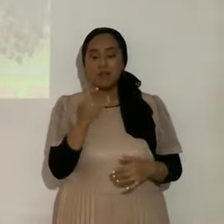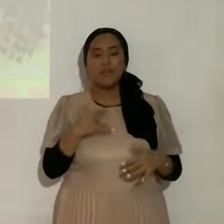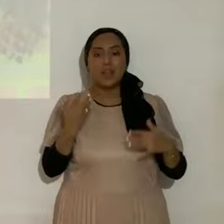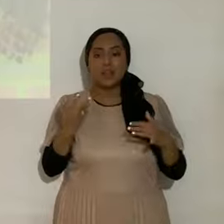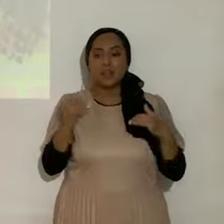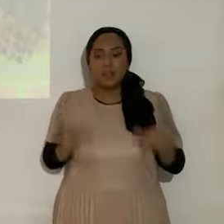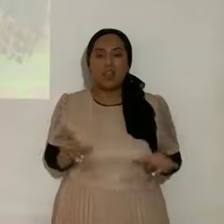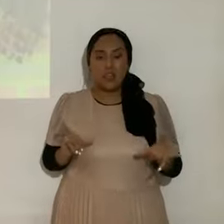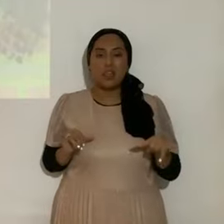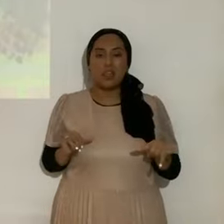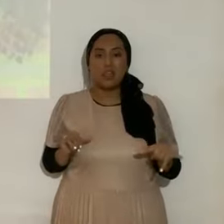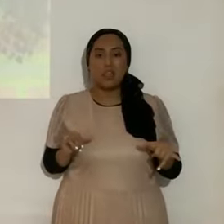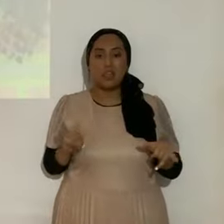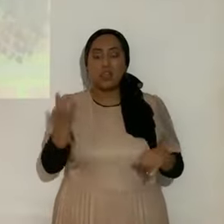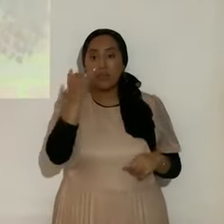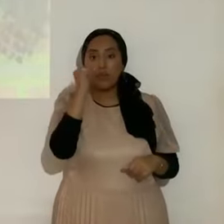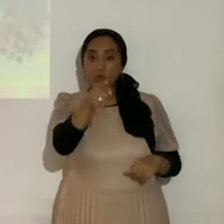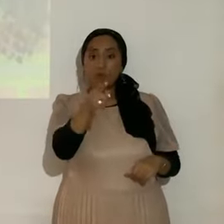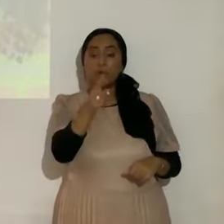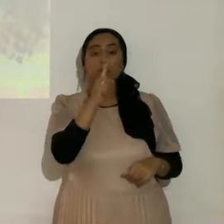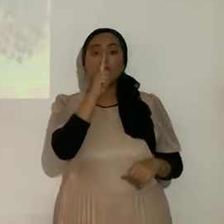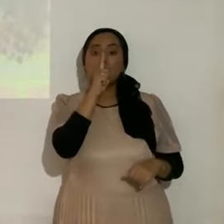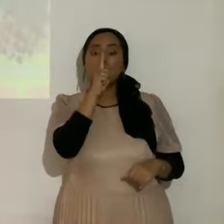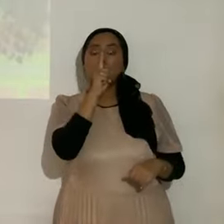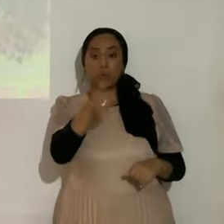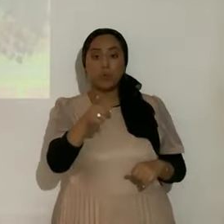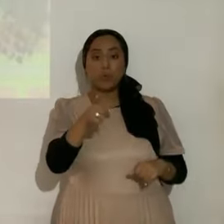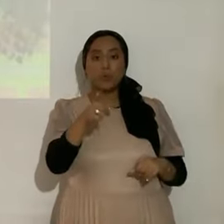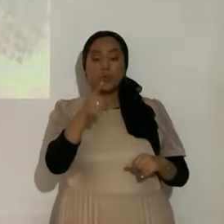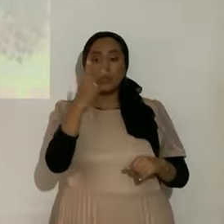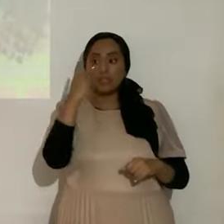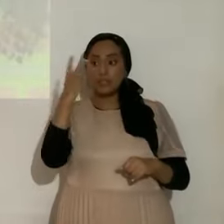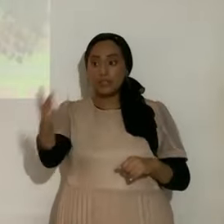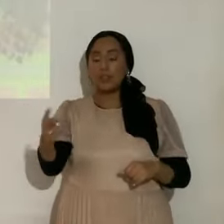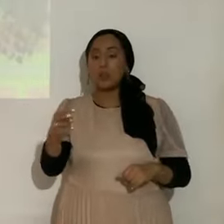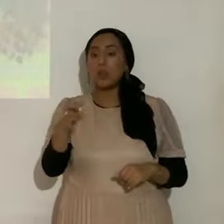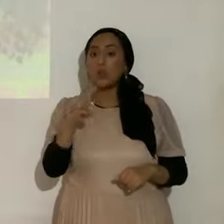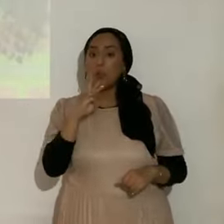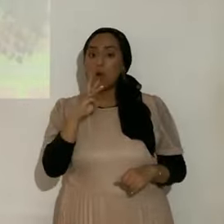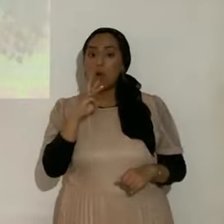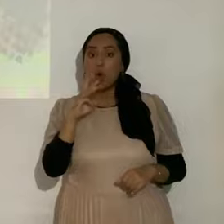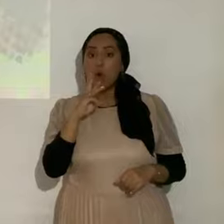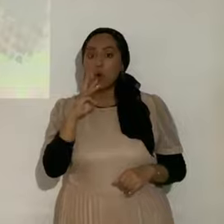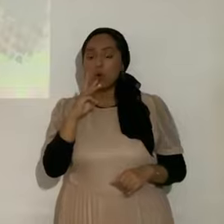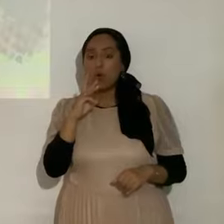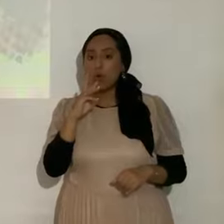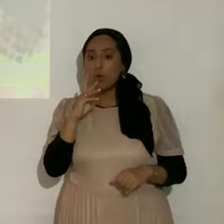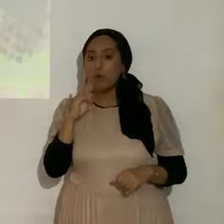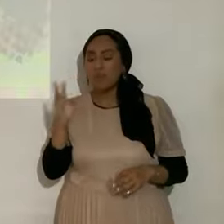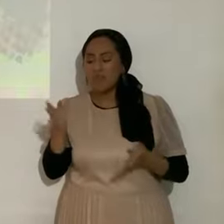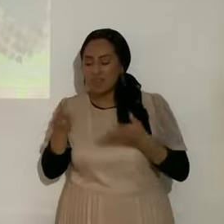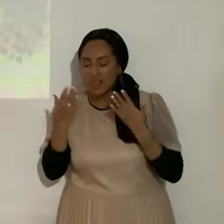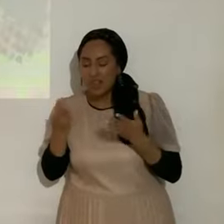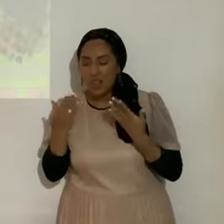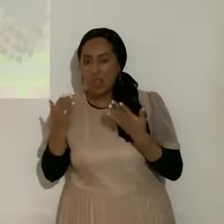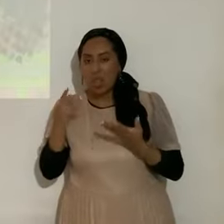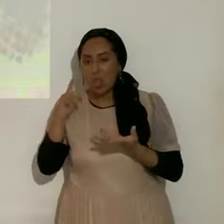estancado. Y si tú realmente puedes ver el agua estancada huele a